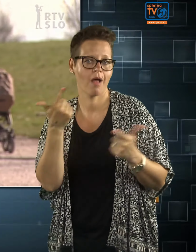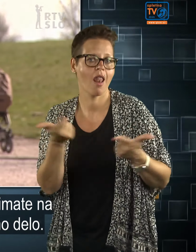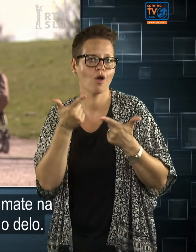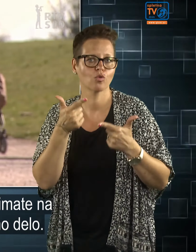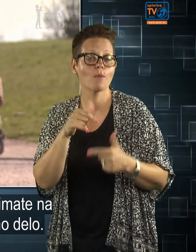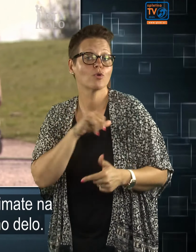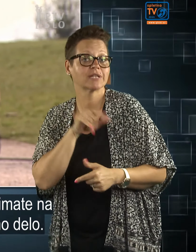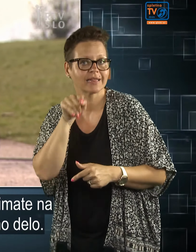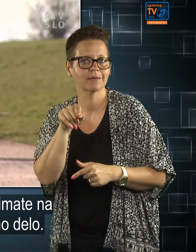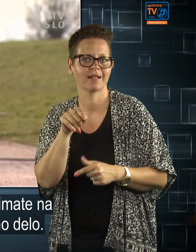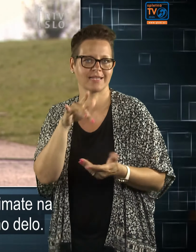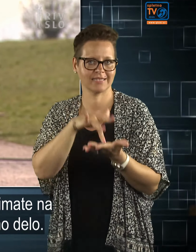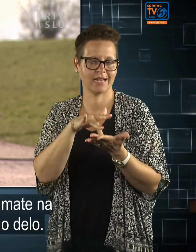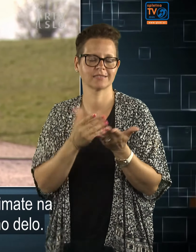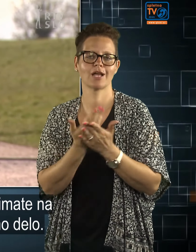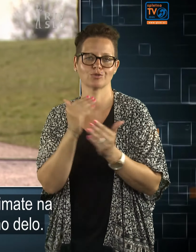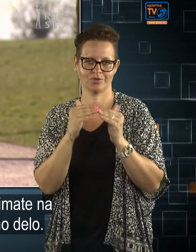na Centrih za socialno delo.